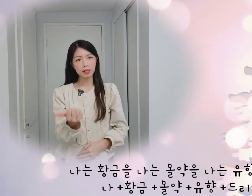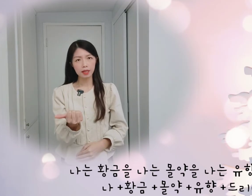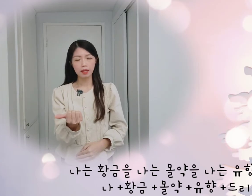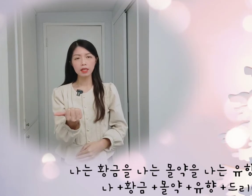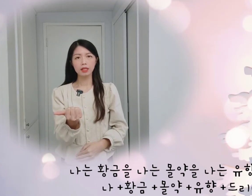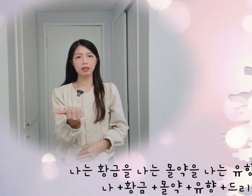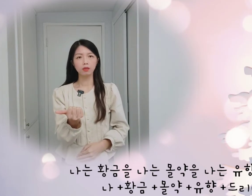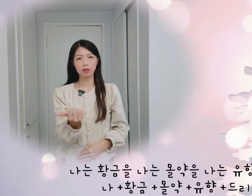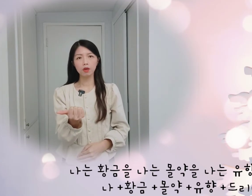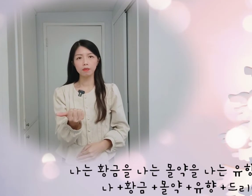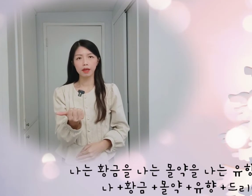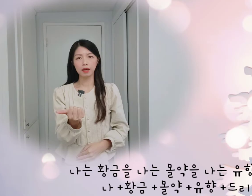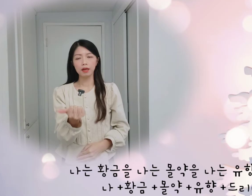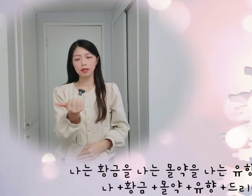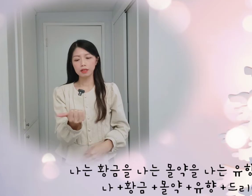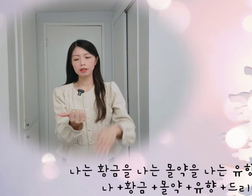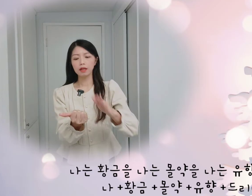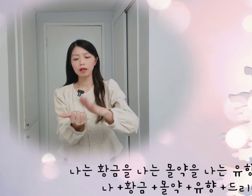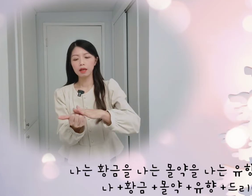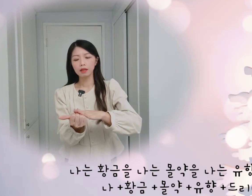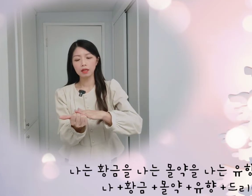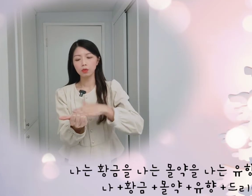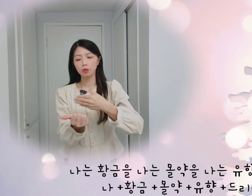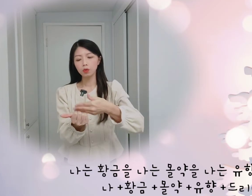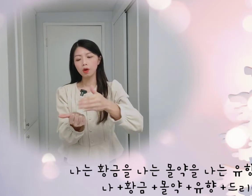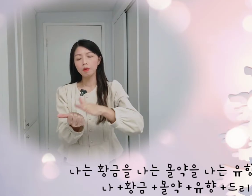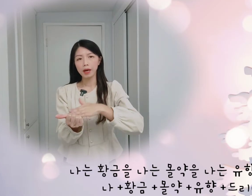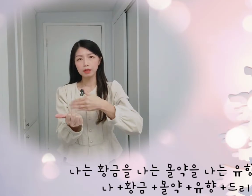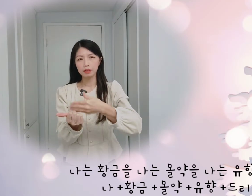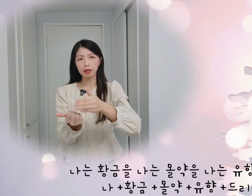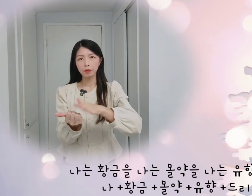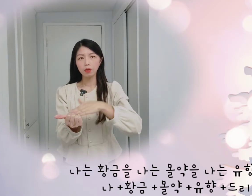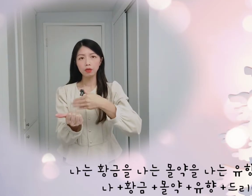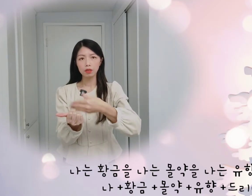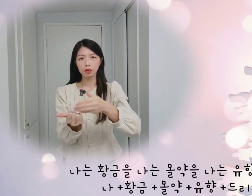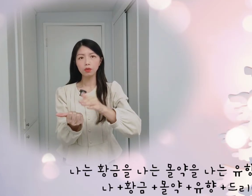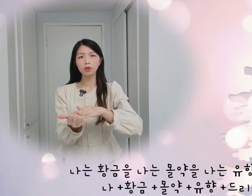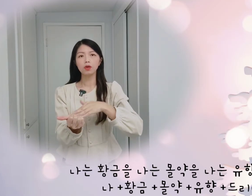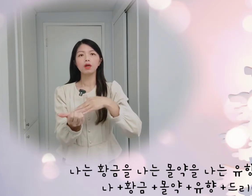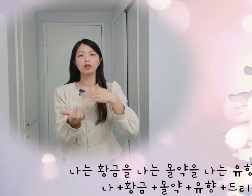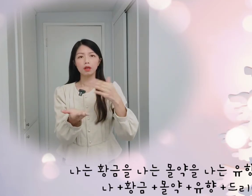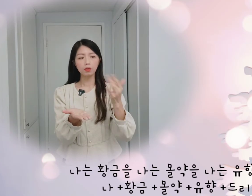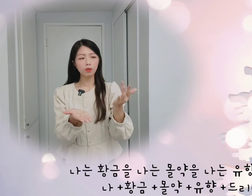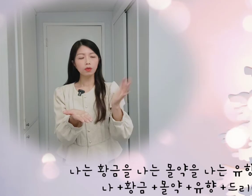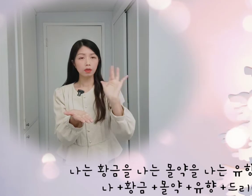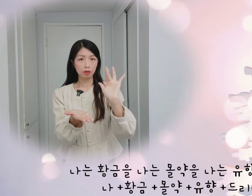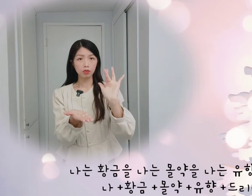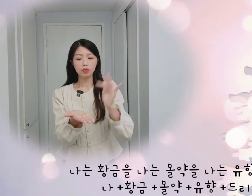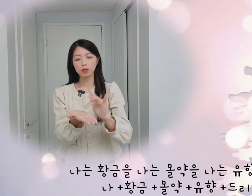이건 시체, 시신 이런 뜻의 수어입니다. 이 시신에 다른 손으로 바른 듯하게 표현해 주시고